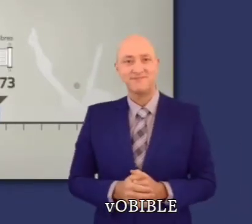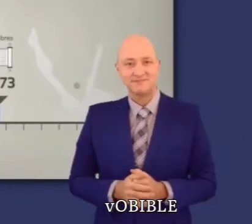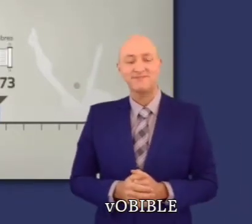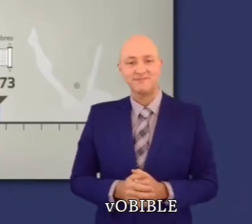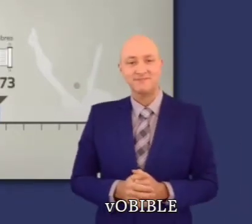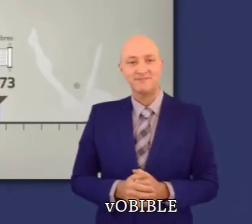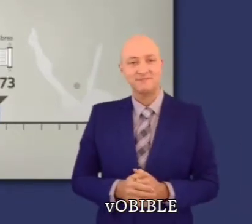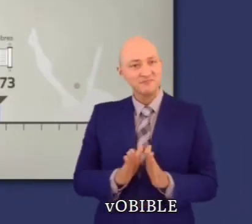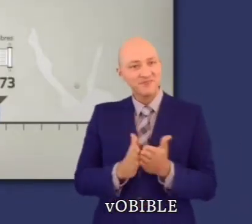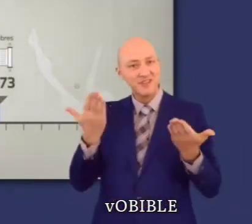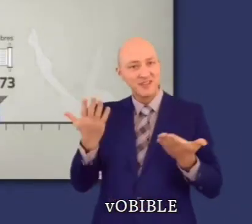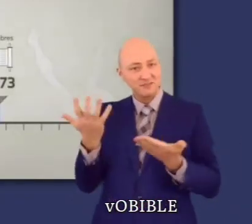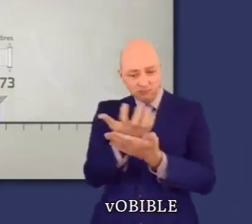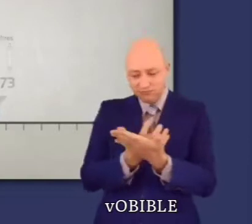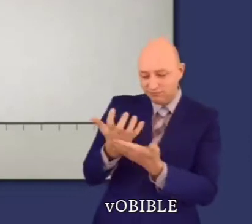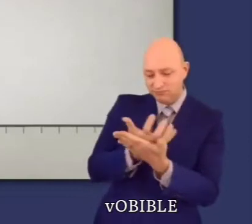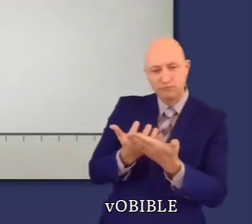plaines de Moab.